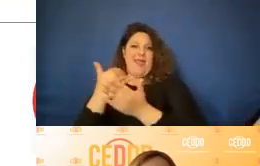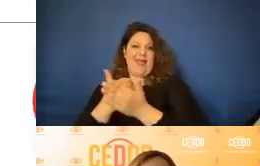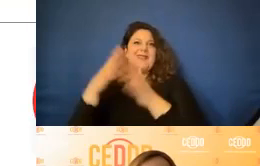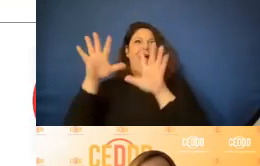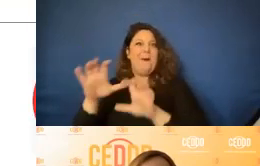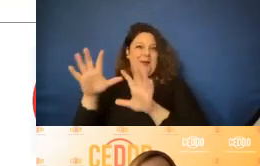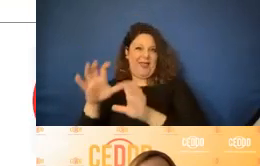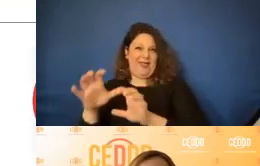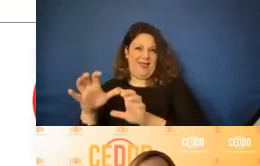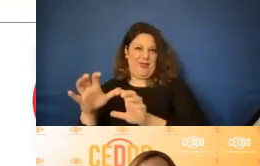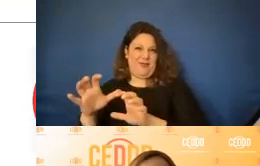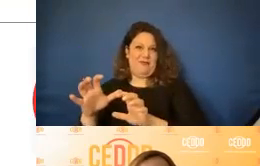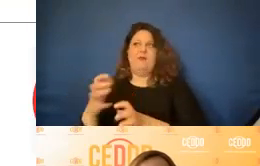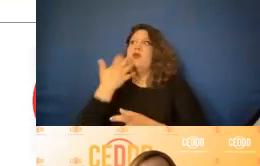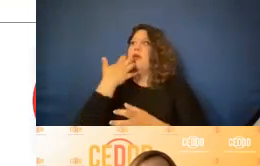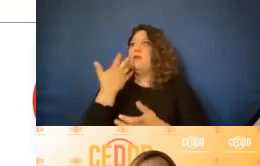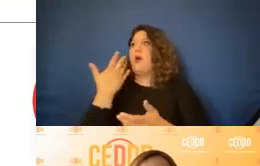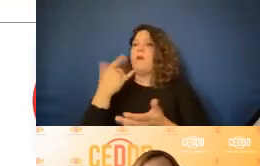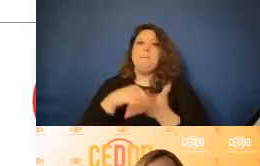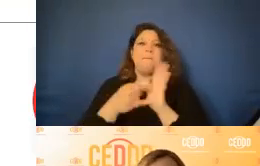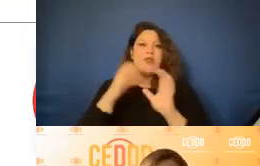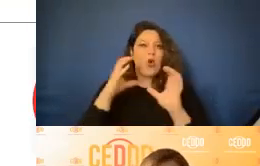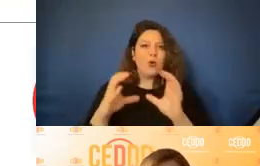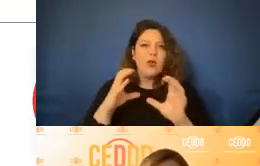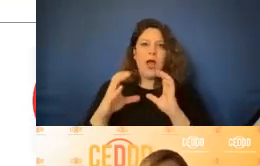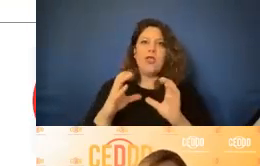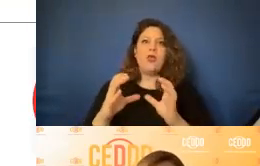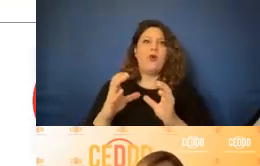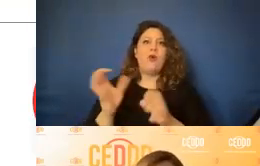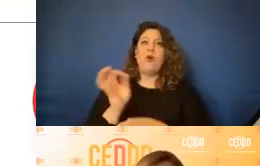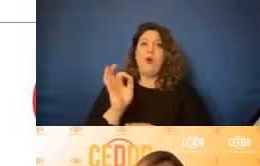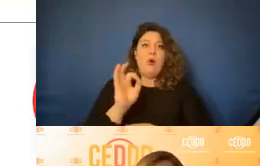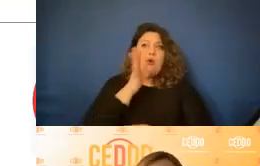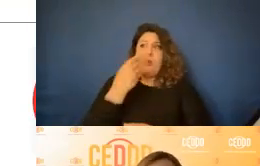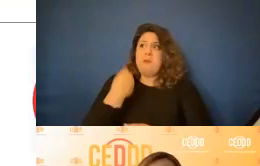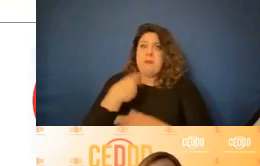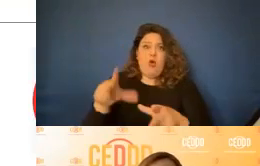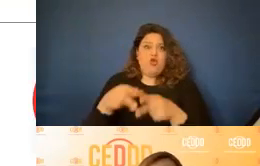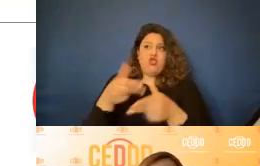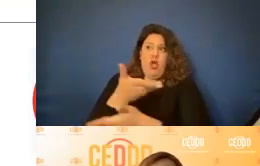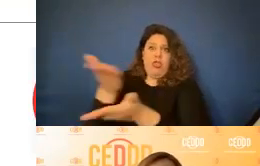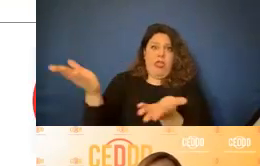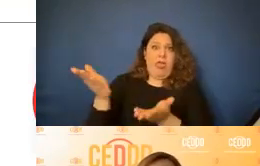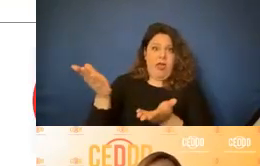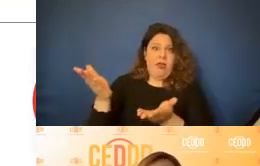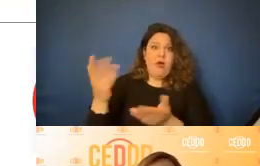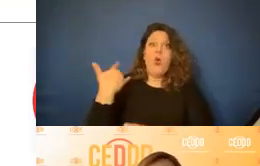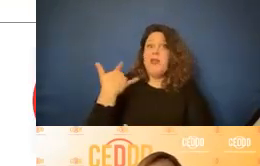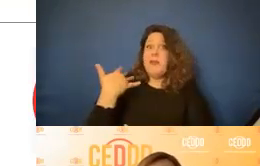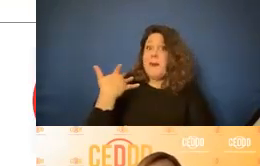de los medios de comunicación y del reflejo de lo que pasa en la calle. Todos vemos últimamente